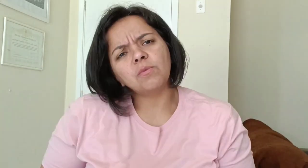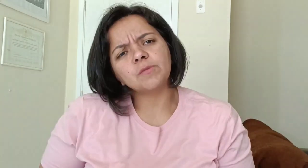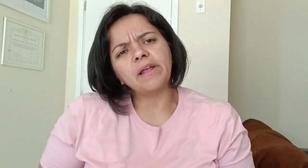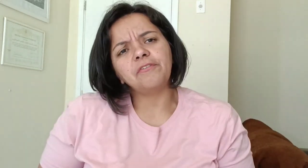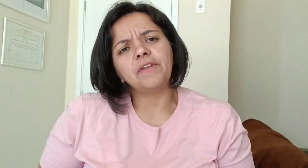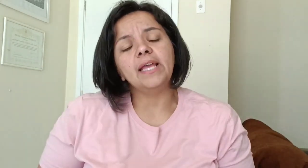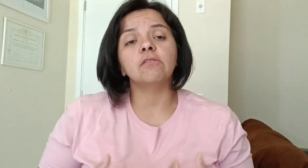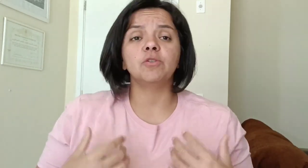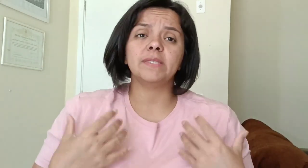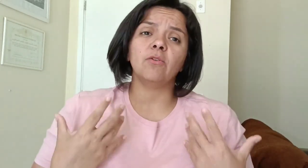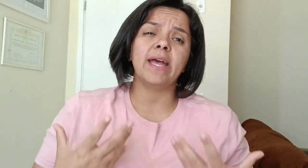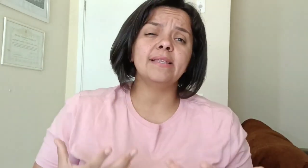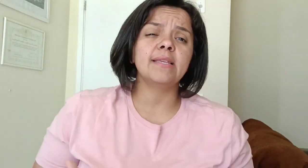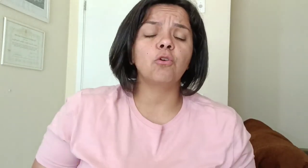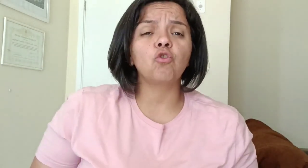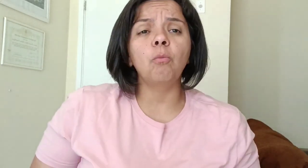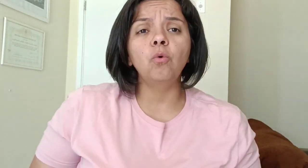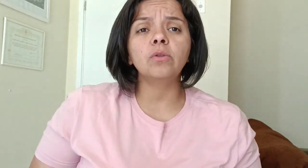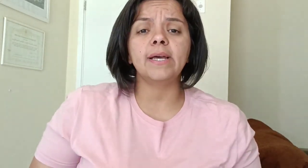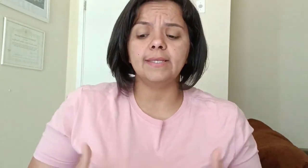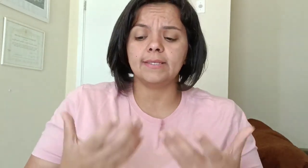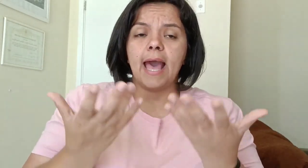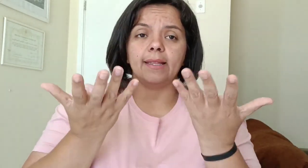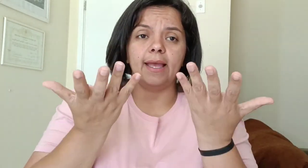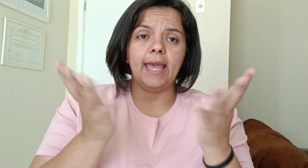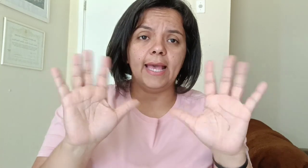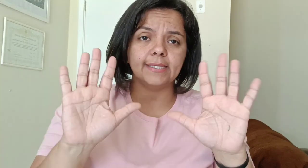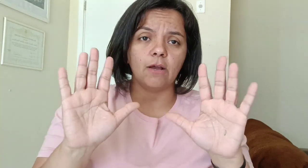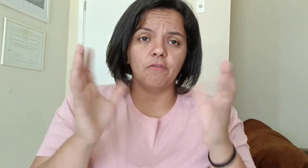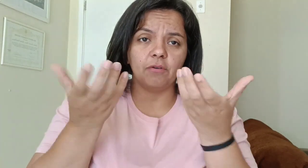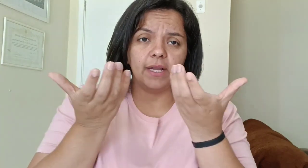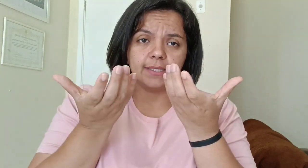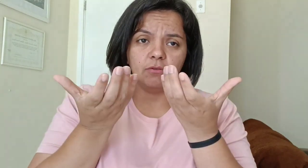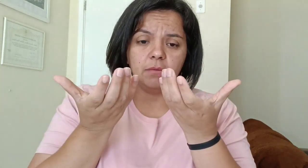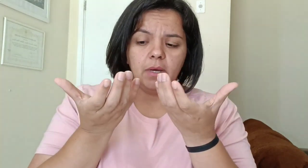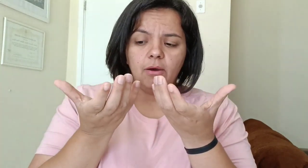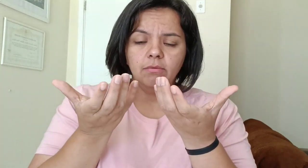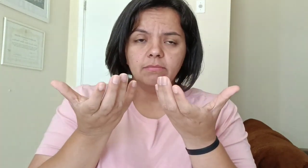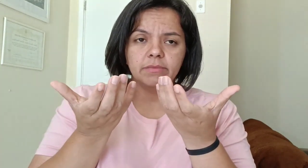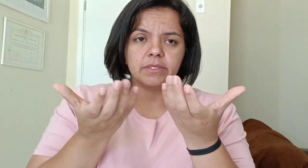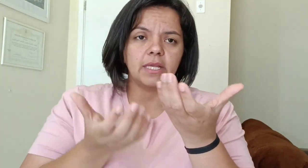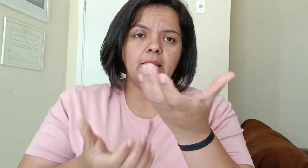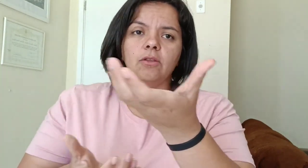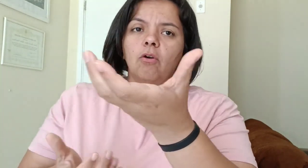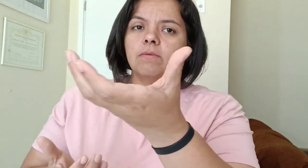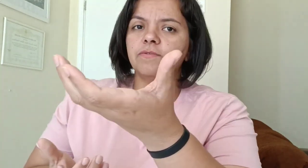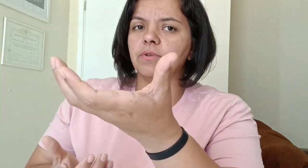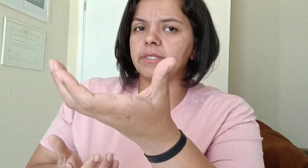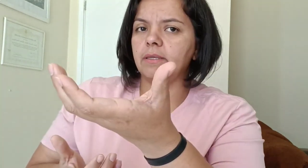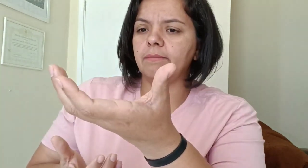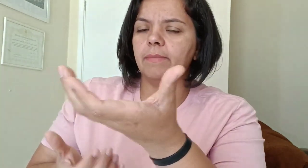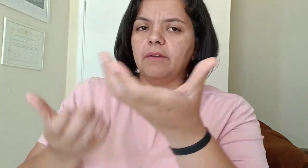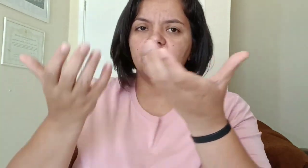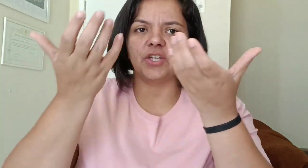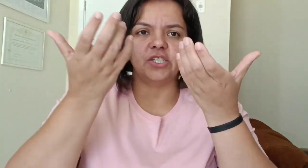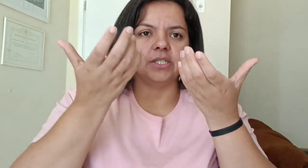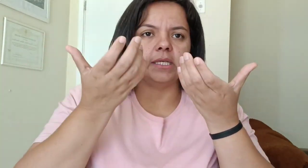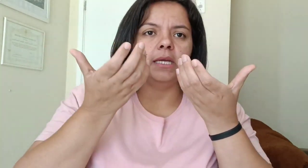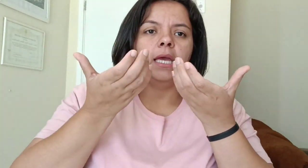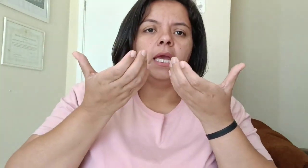ombros para frente, então, tipo assim, eu quero dizer que eu tô muito cansada. Essa é a configuração de mão, certo? Ó, como se fosse meia fechadinha.